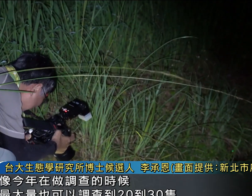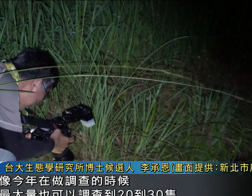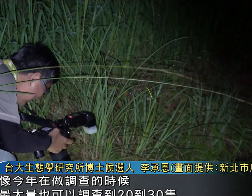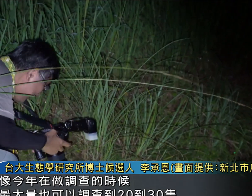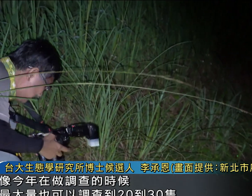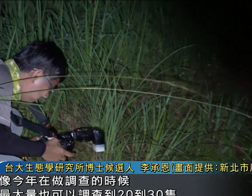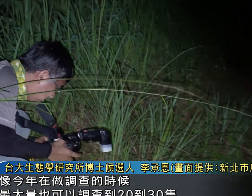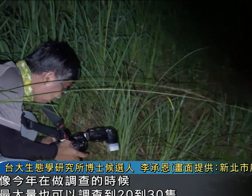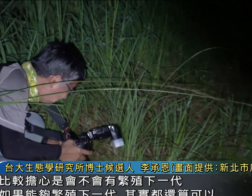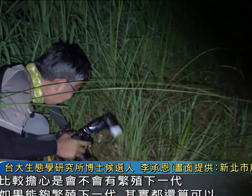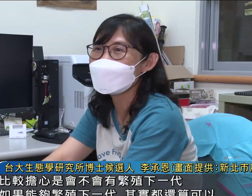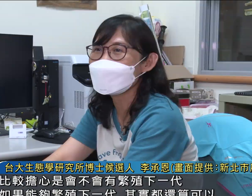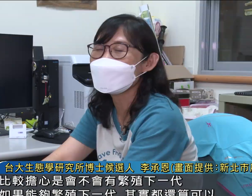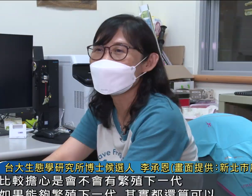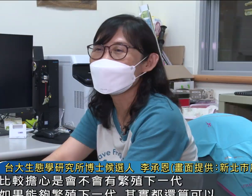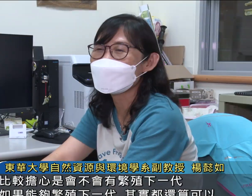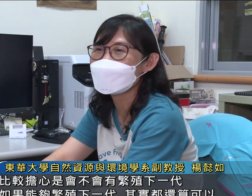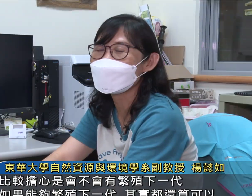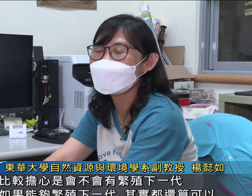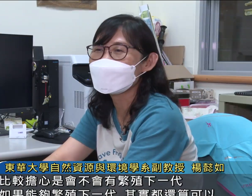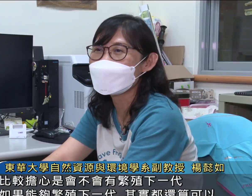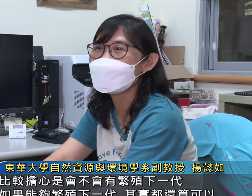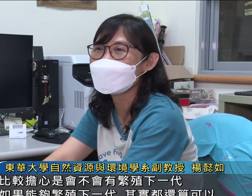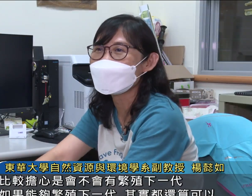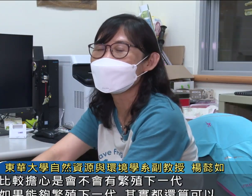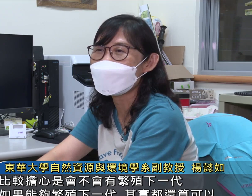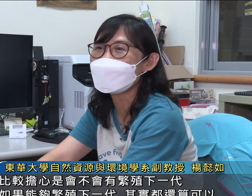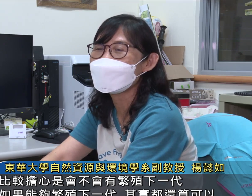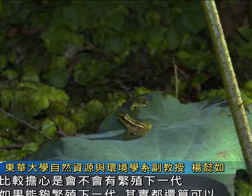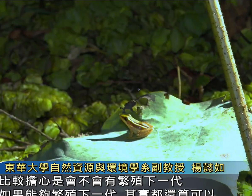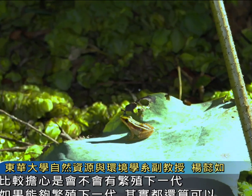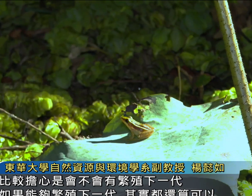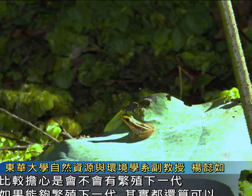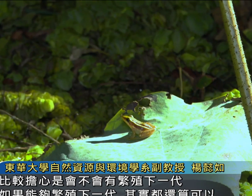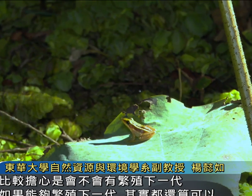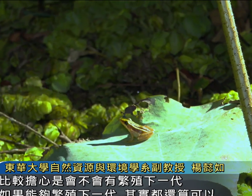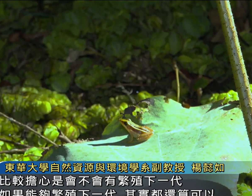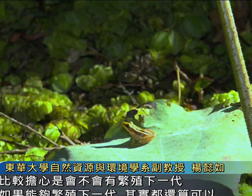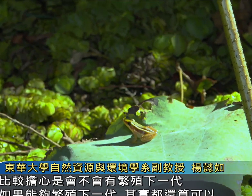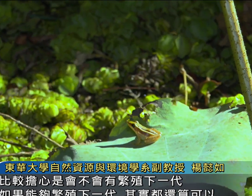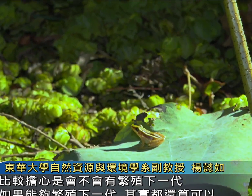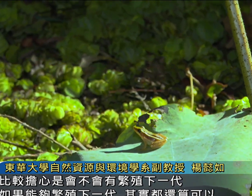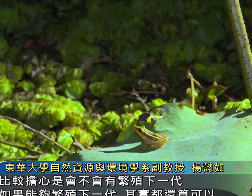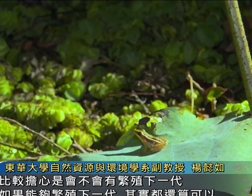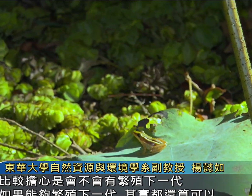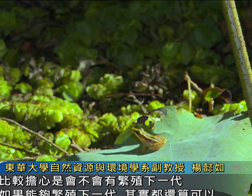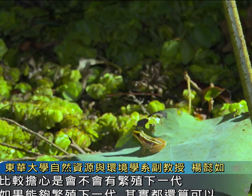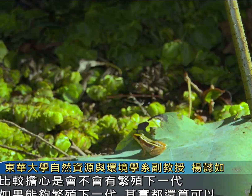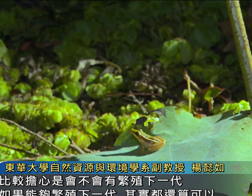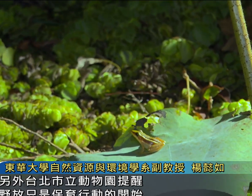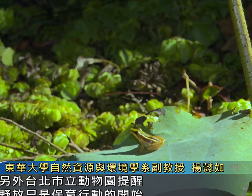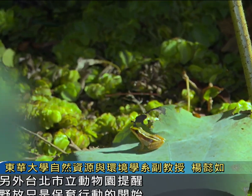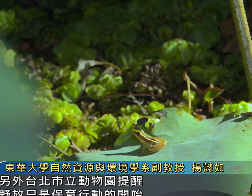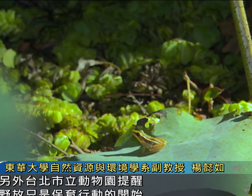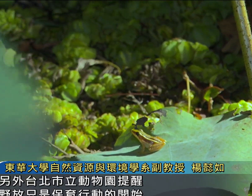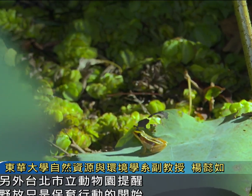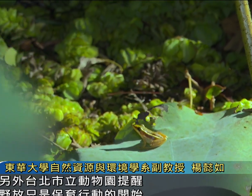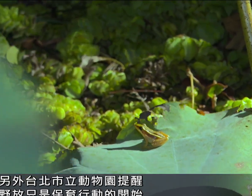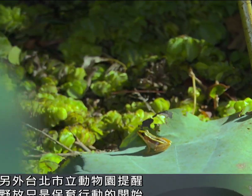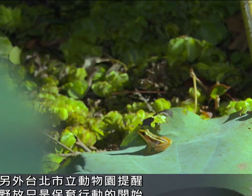20-30只。 比较担心是会不会有繁殖下一代了，但如果能够繁殖下一代，其实都还算 OK。 另外，台北市立动物